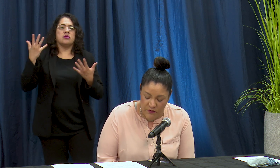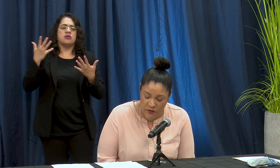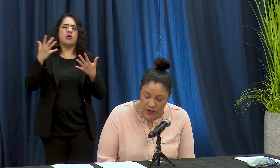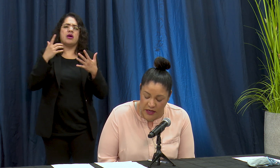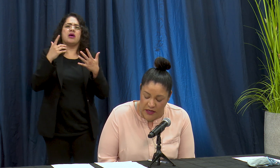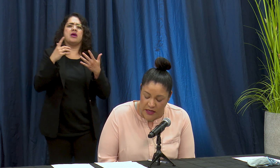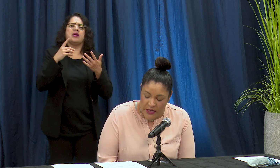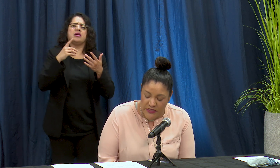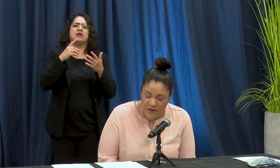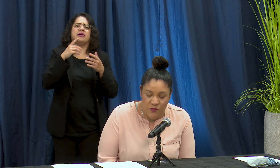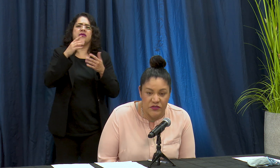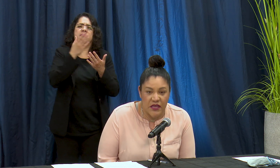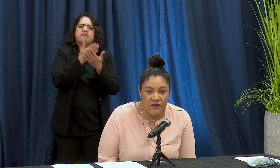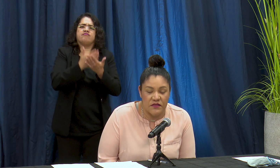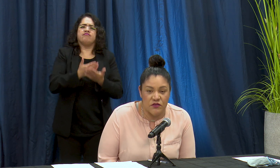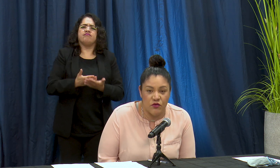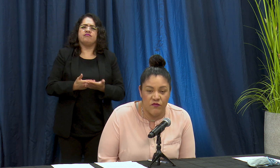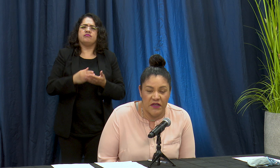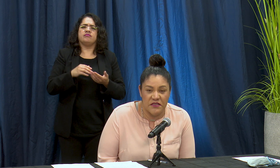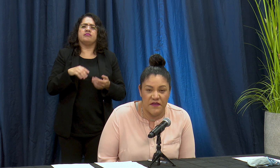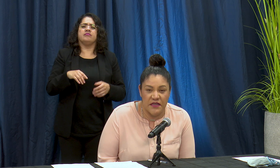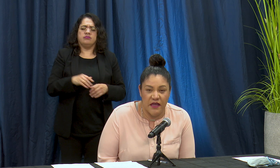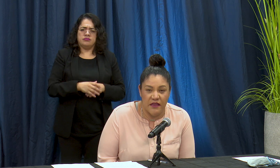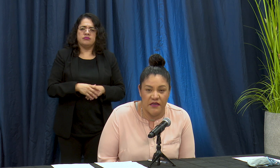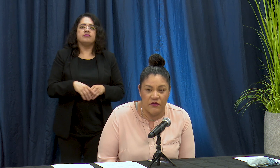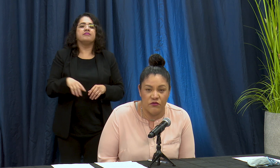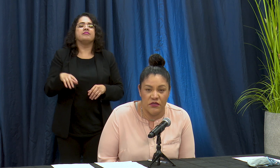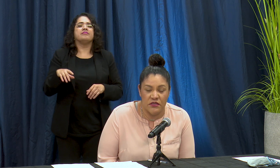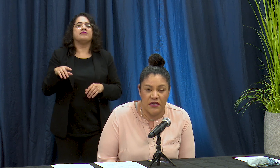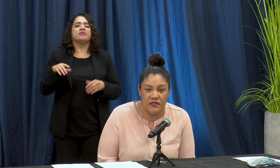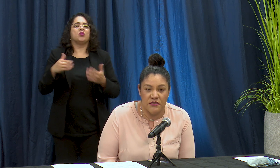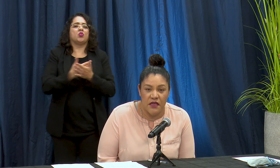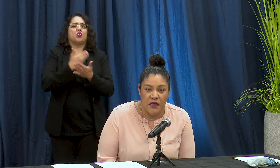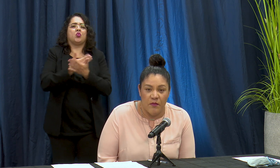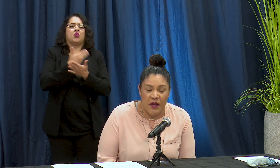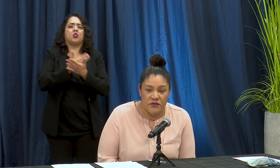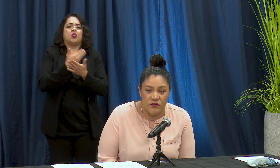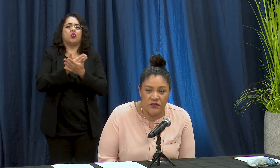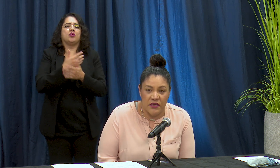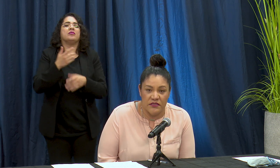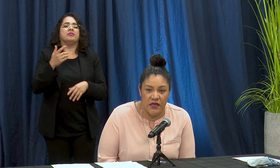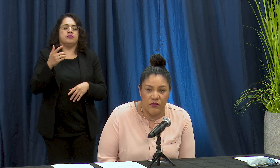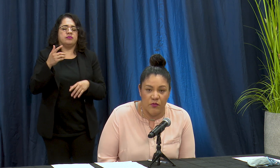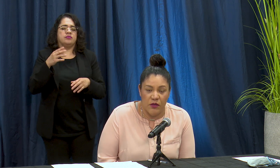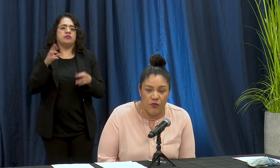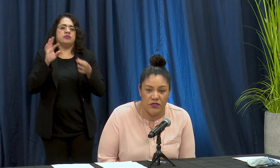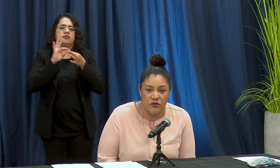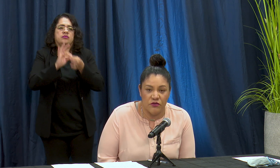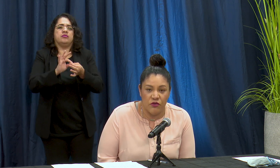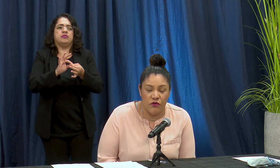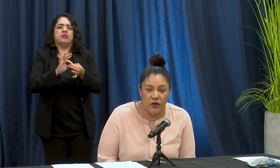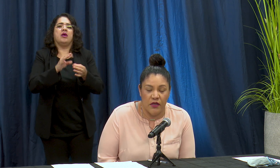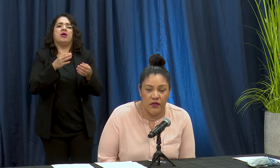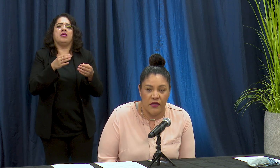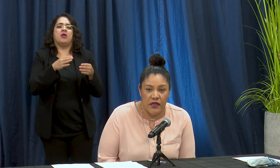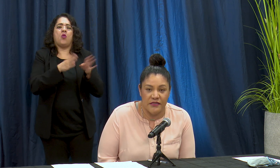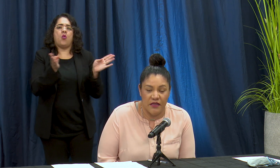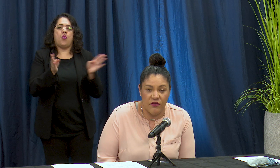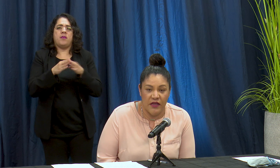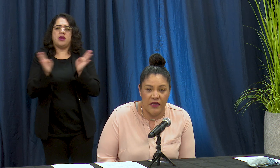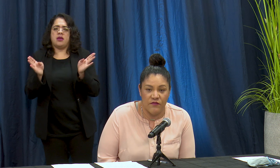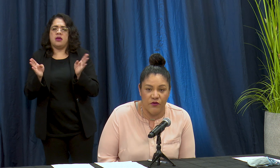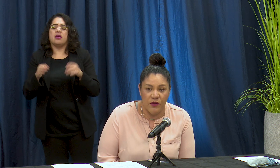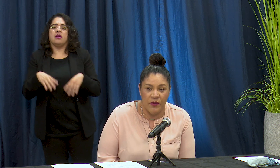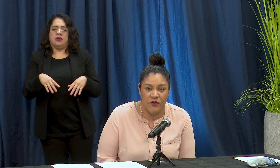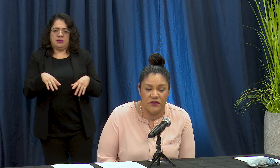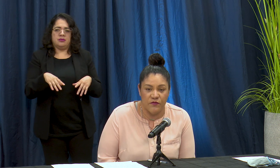de California y sabemos que ha habido flexibilidad en algunos de los plazos que se han impuesto en todo el estado